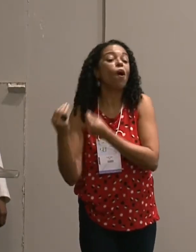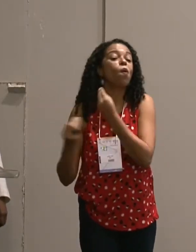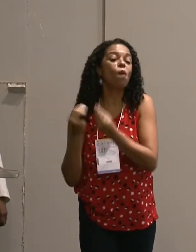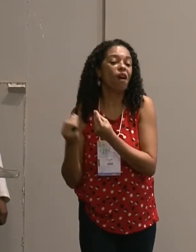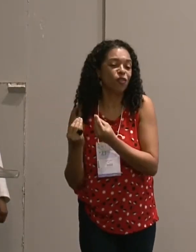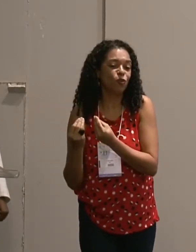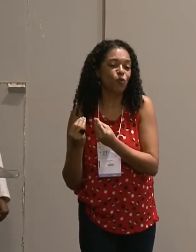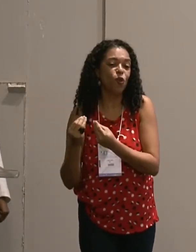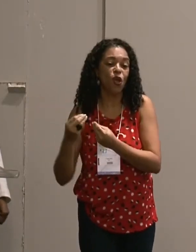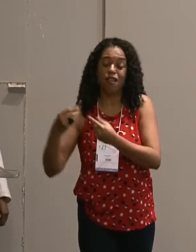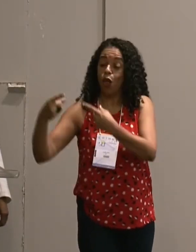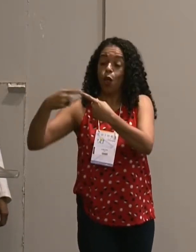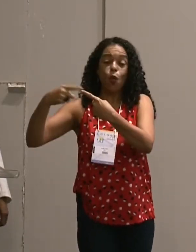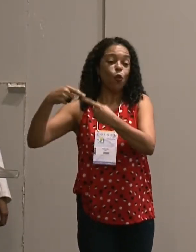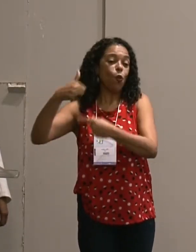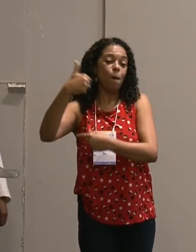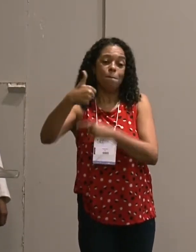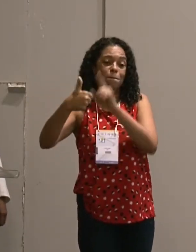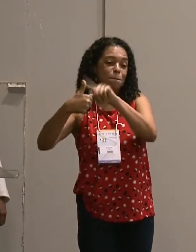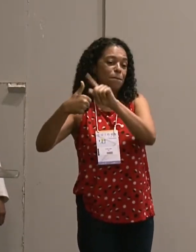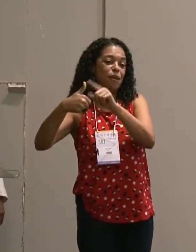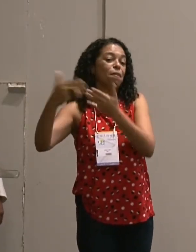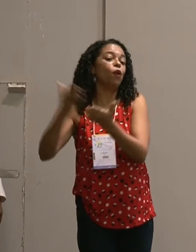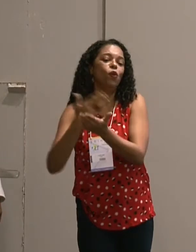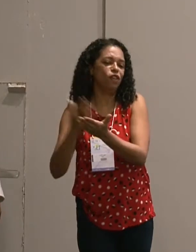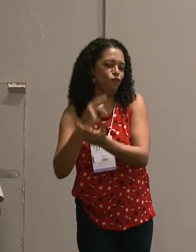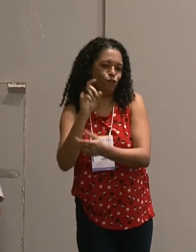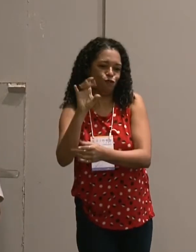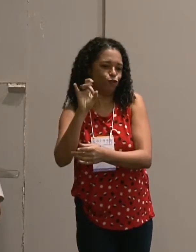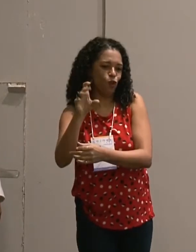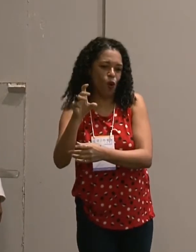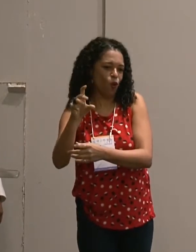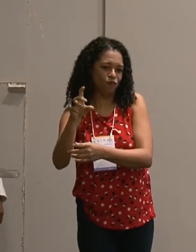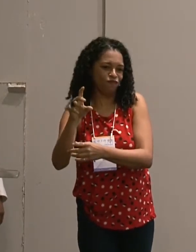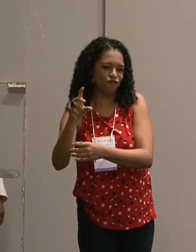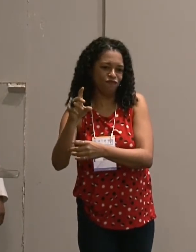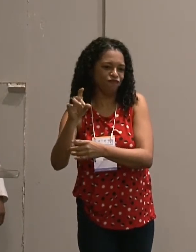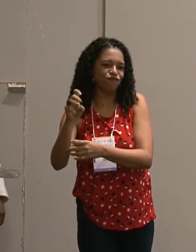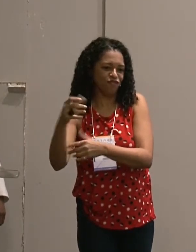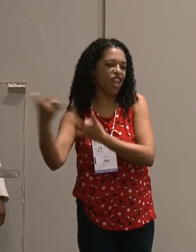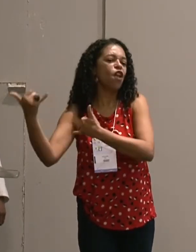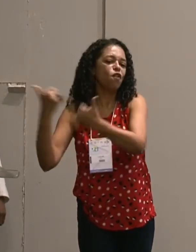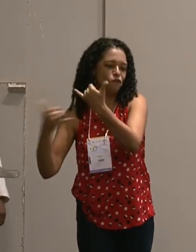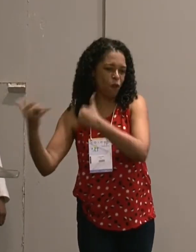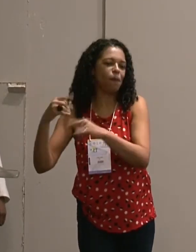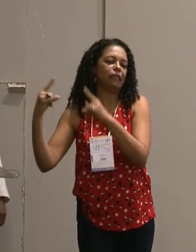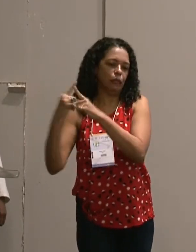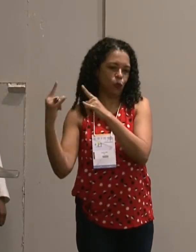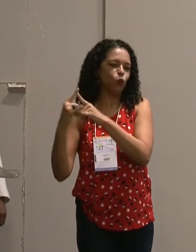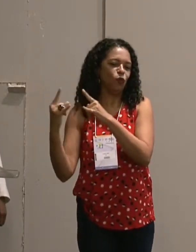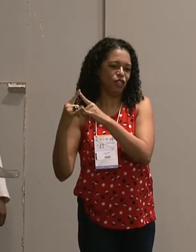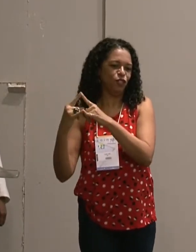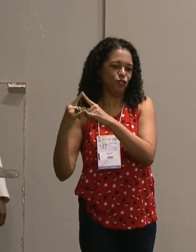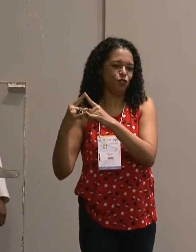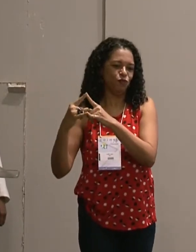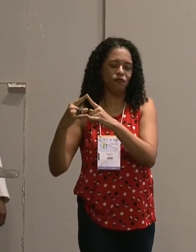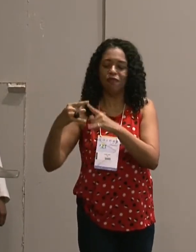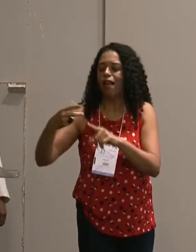e o INIS nos mostrou isso que o primeiro só tem o primeiro livro com essas informações